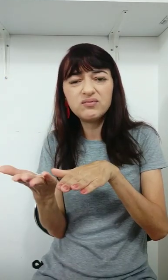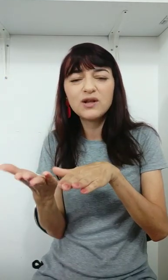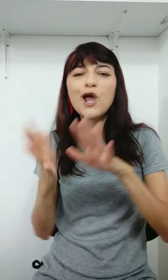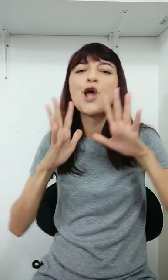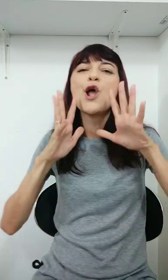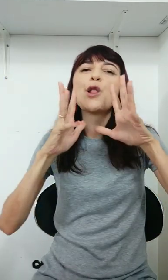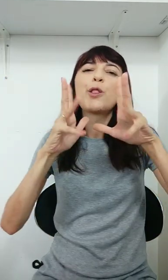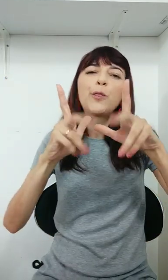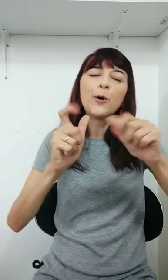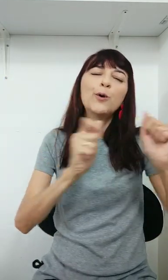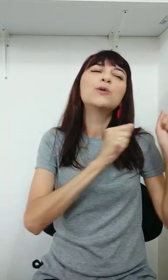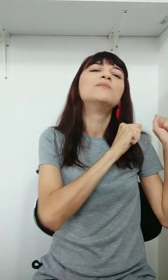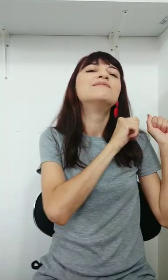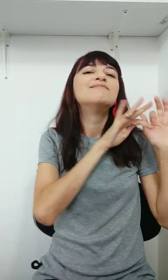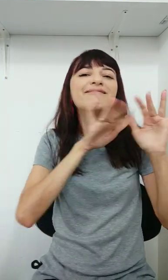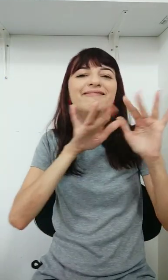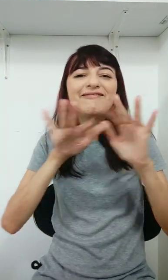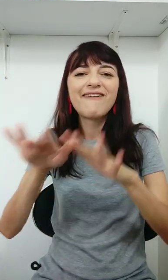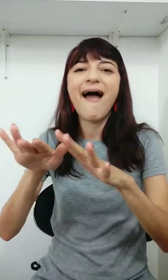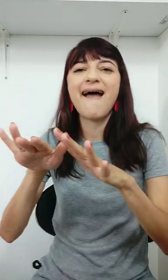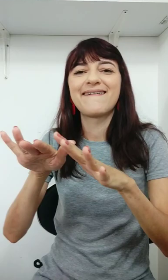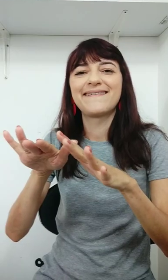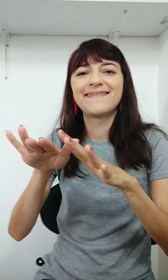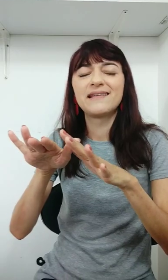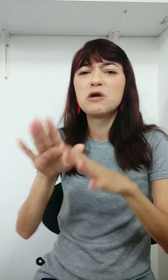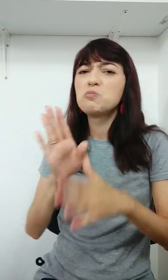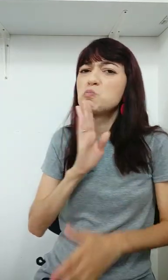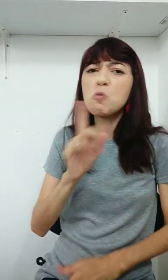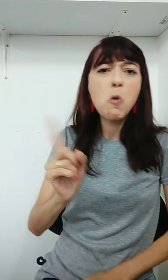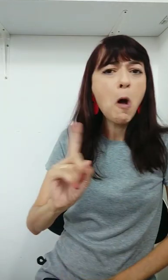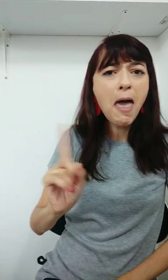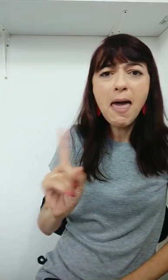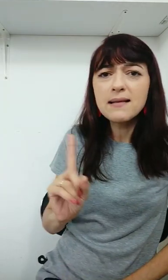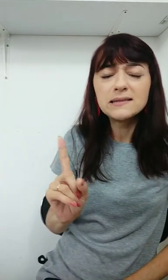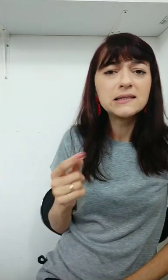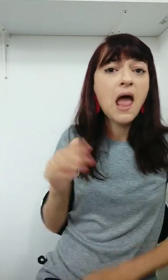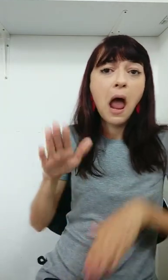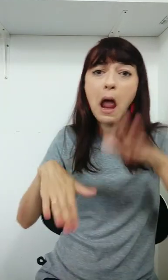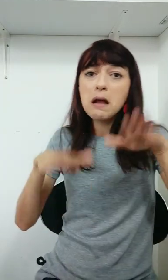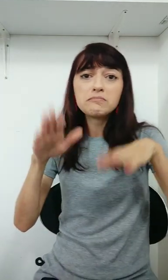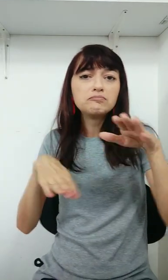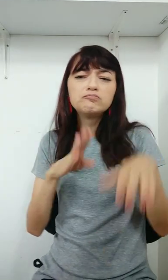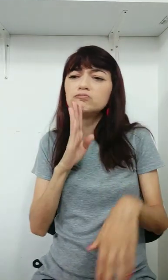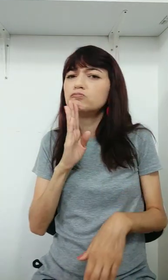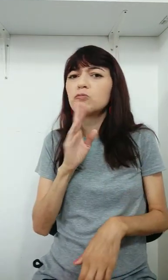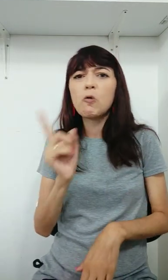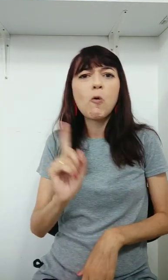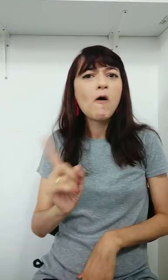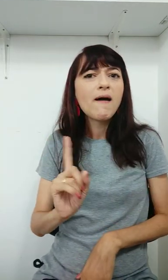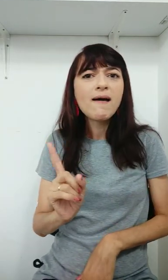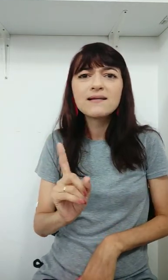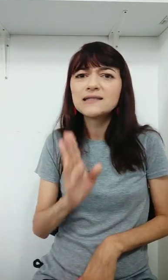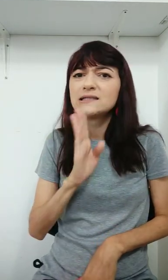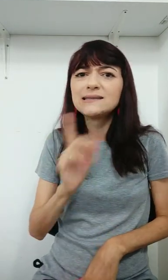mestrado, exatamente por causa dessa união. Outra coisa também, quando um surdo, às vezes nem é tão conhecido na